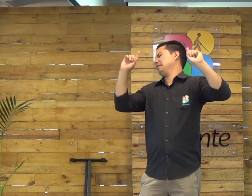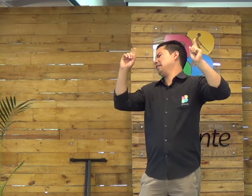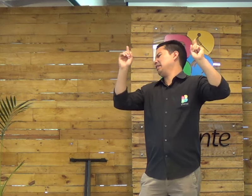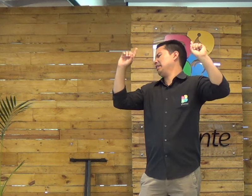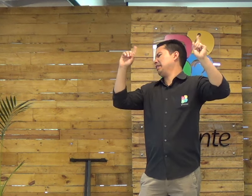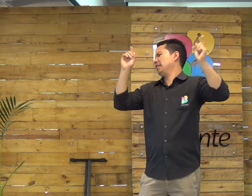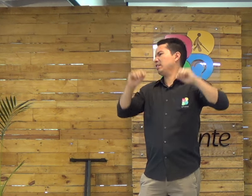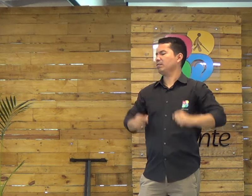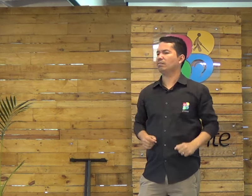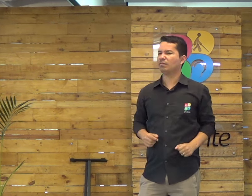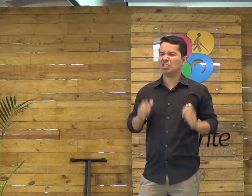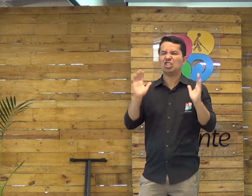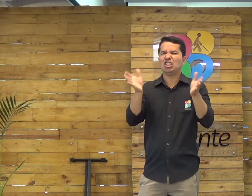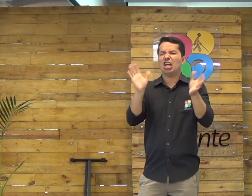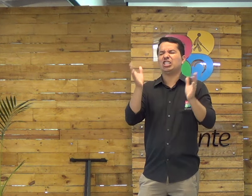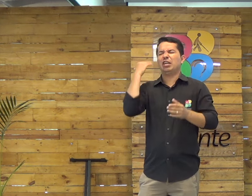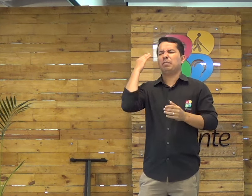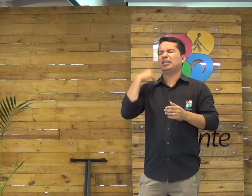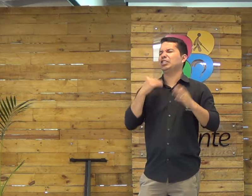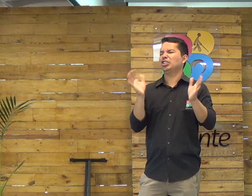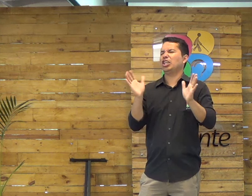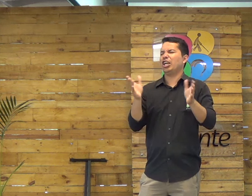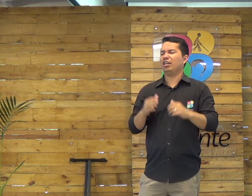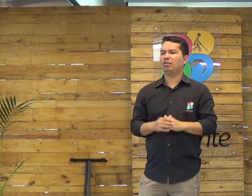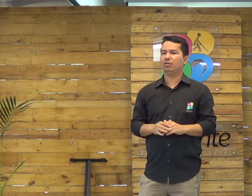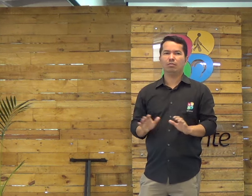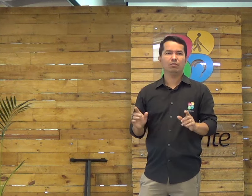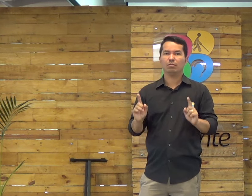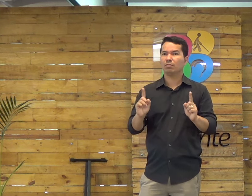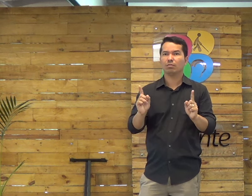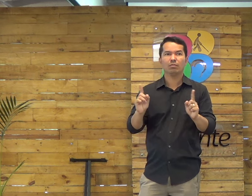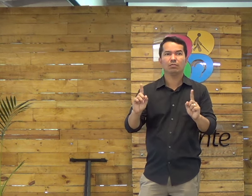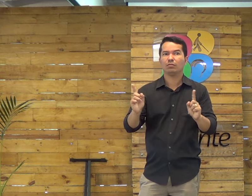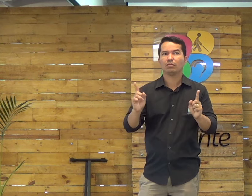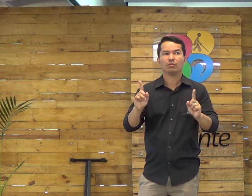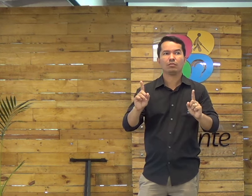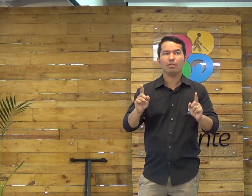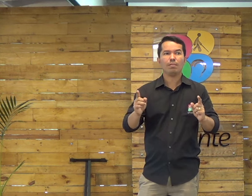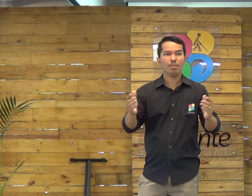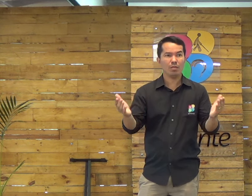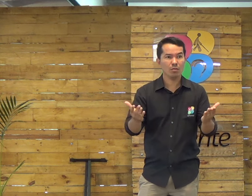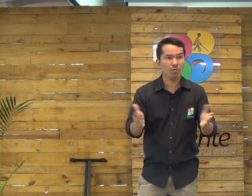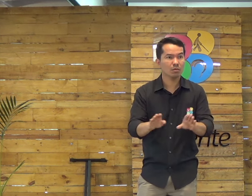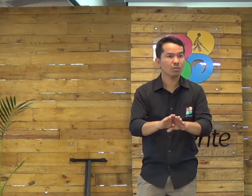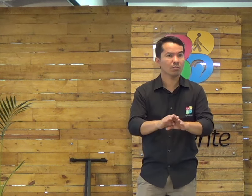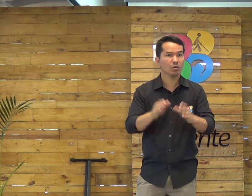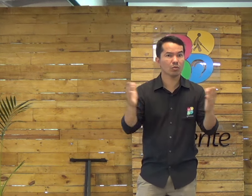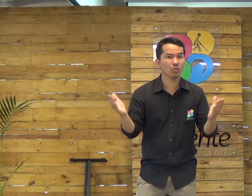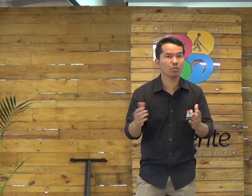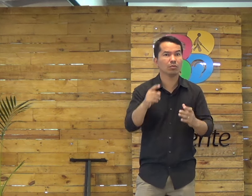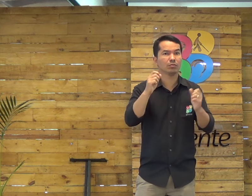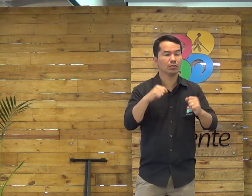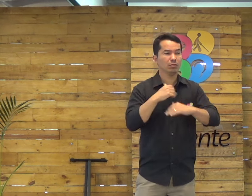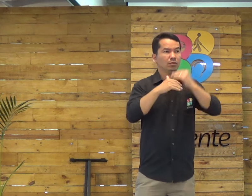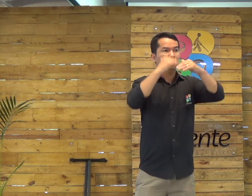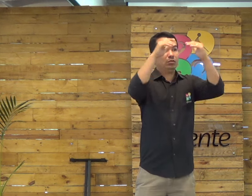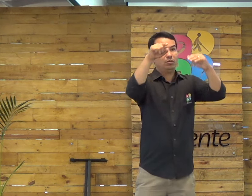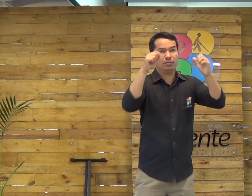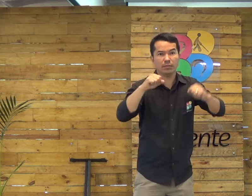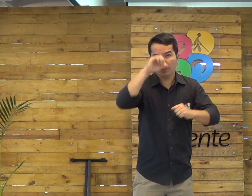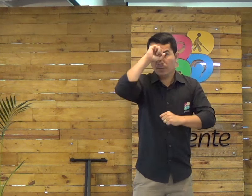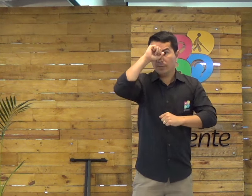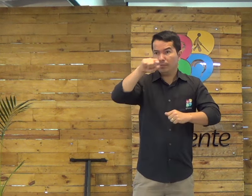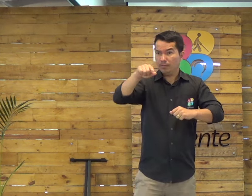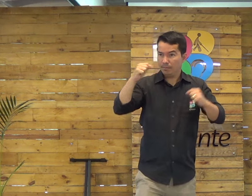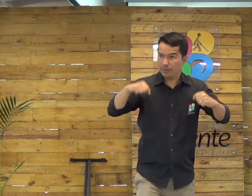pode também. Ele já foi? Não preciso ir. Eu acho que fui também de trabalhei, agora chega. Não, não é assim. Hoje também, o